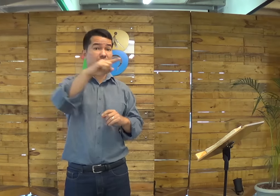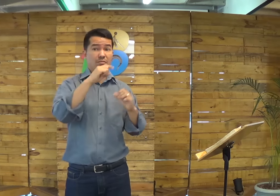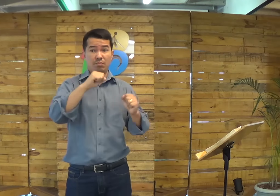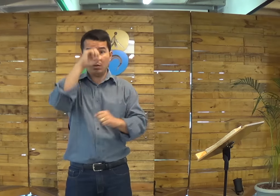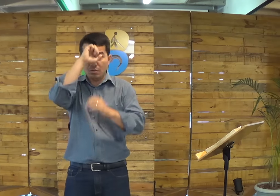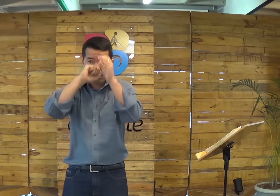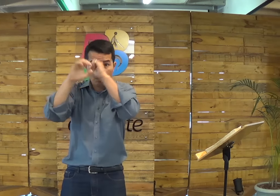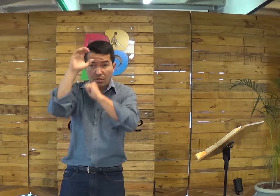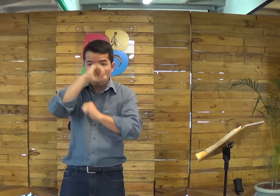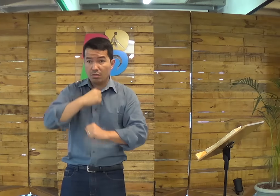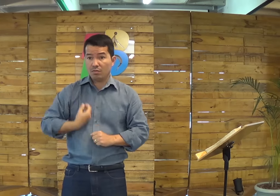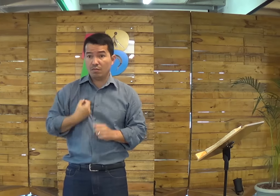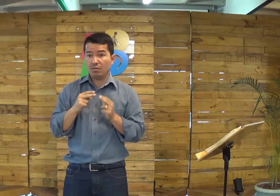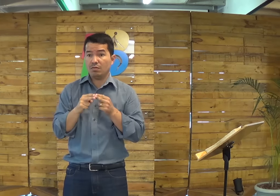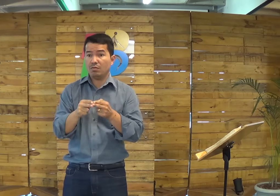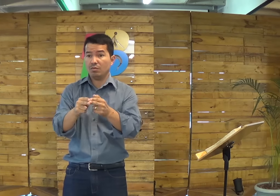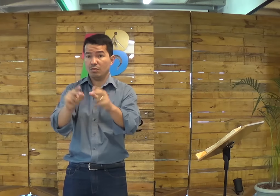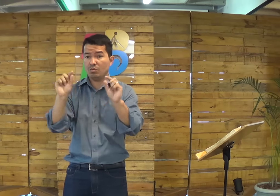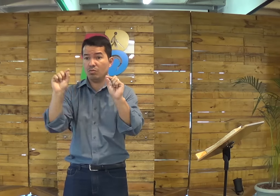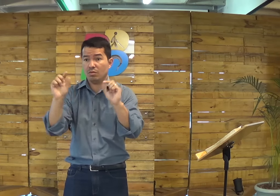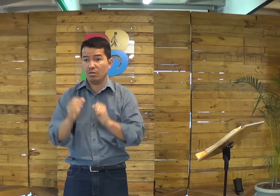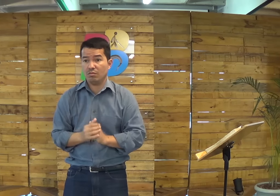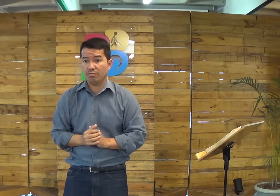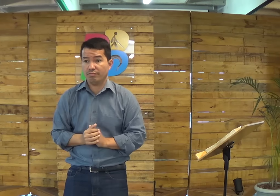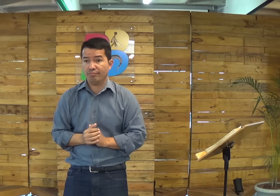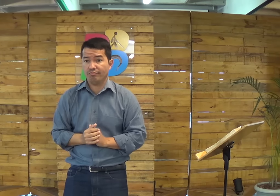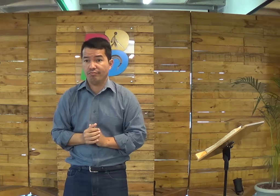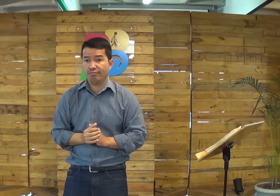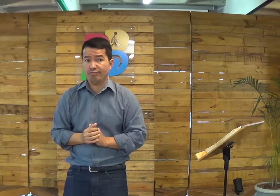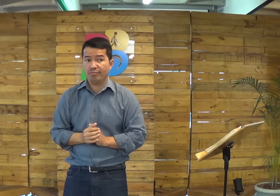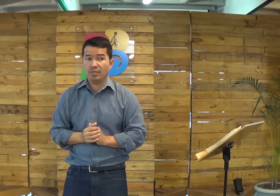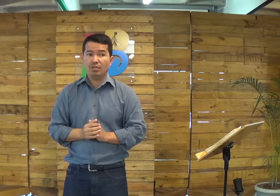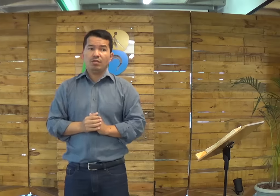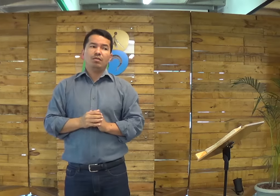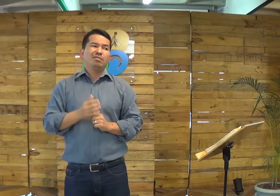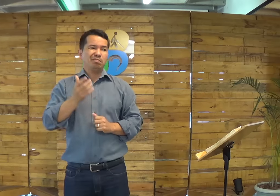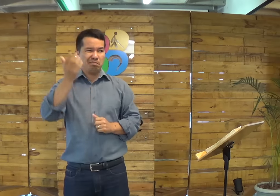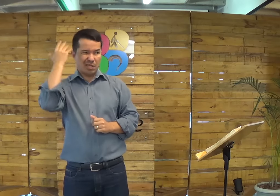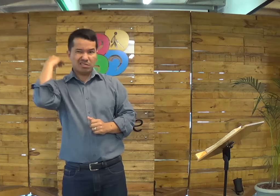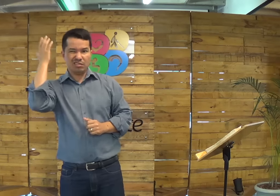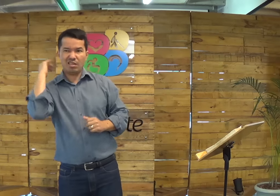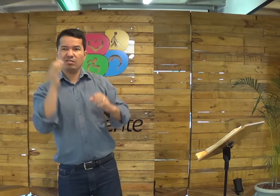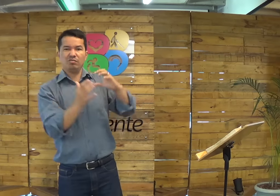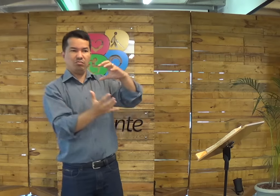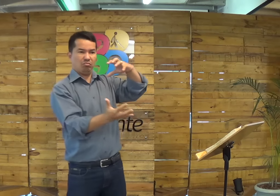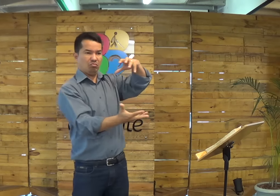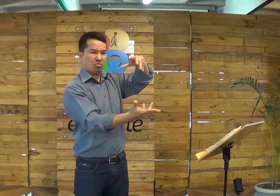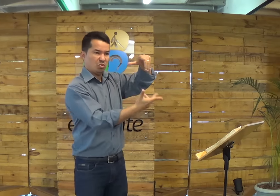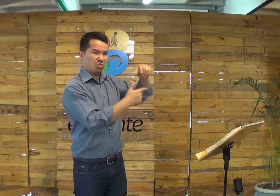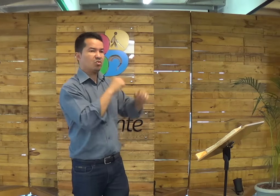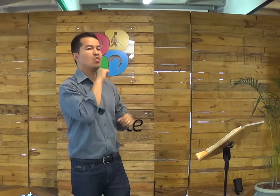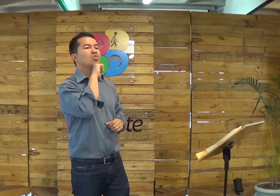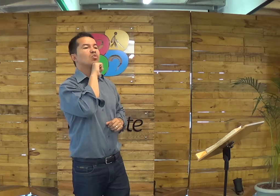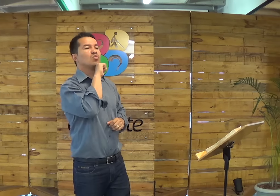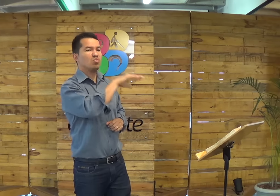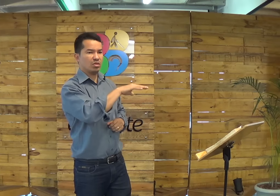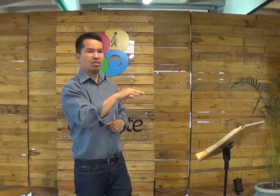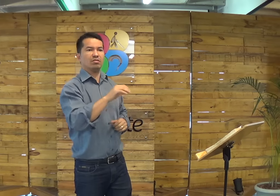quê O que que eu e você a gente pode estar aprendendo então no passado o mundo